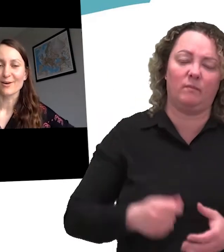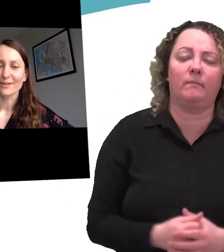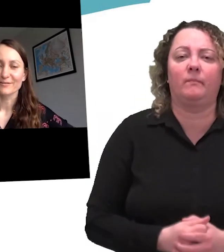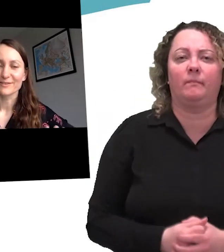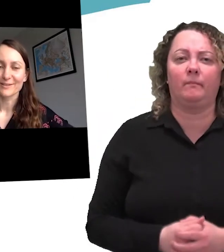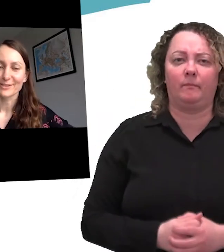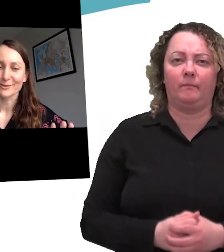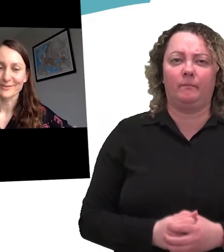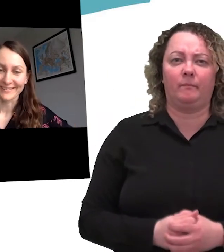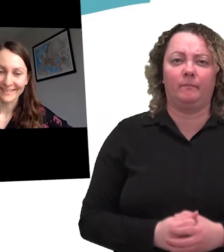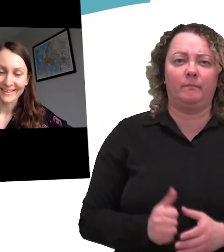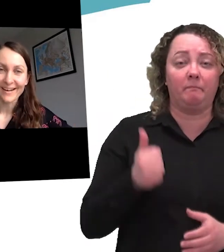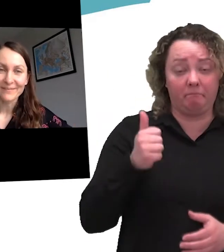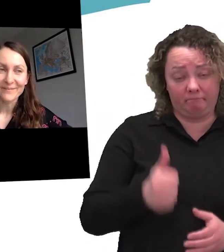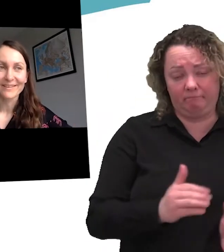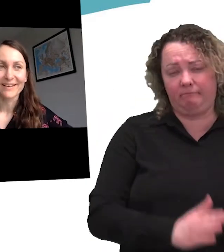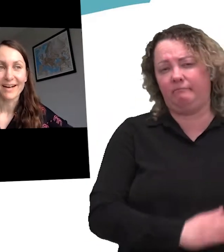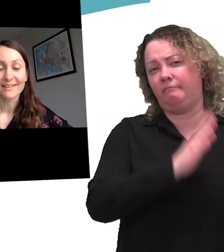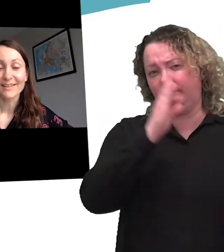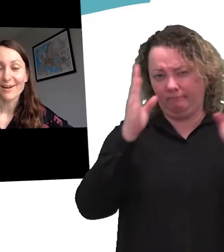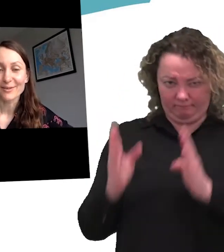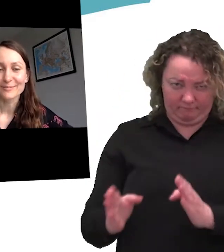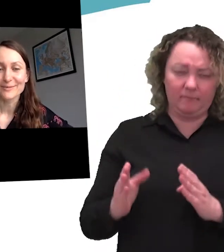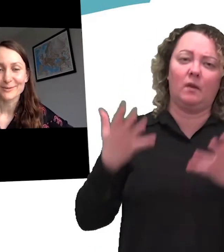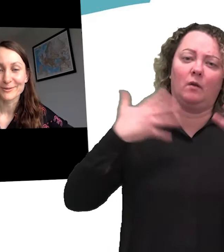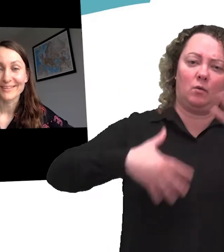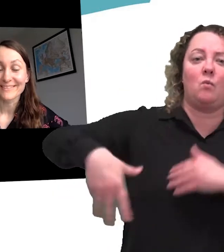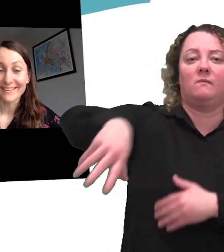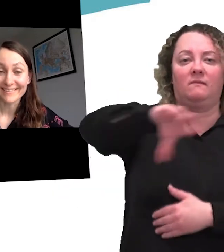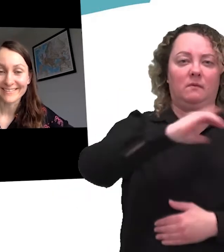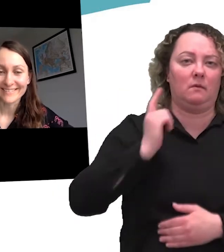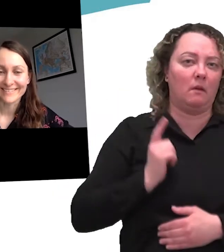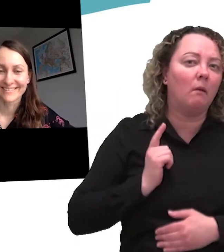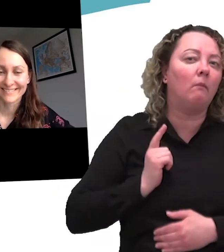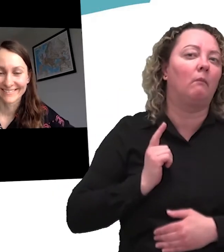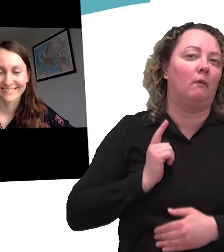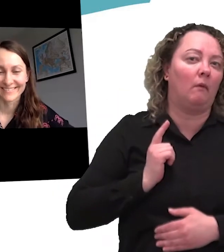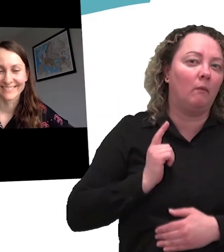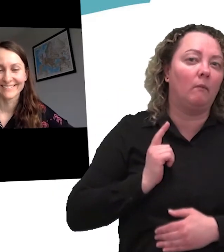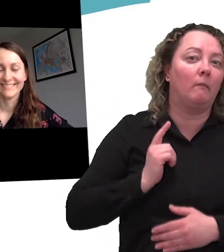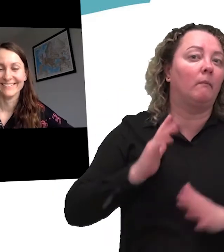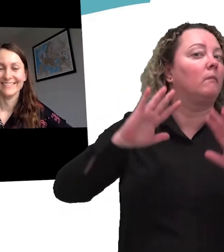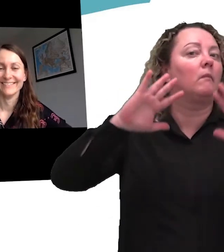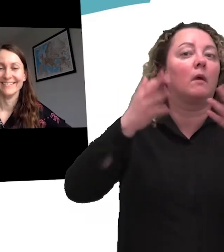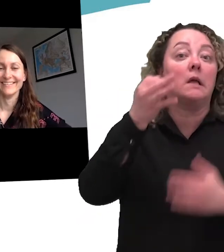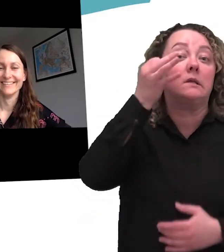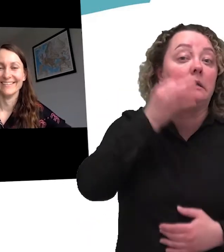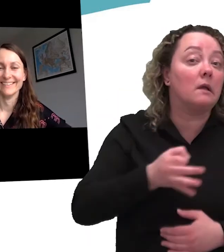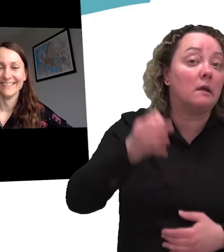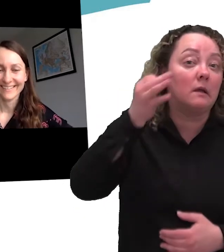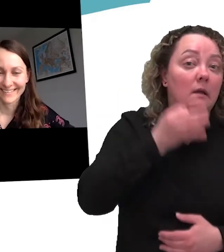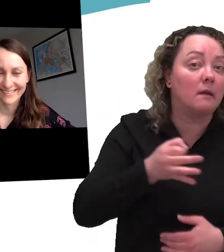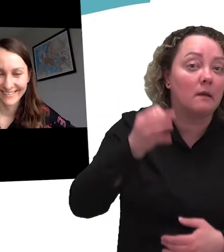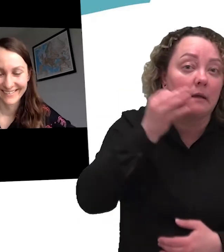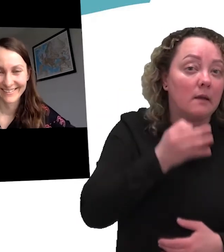kurios laukia visi čia susirinkę. Ką darom su desertais? Tai